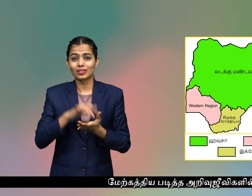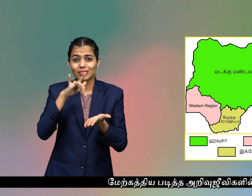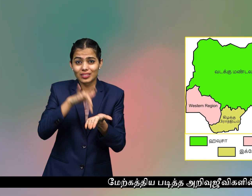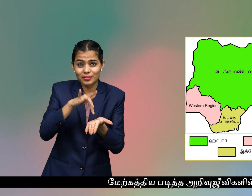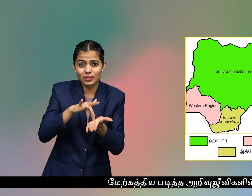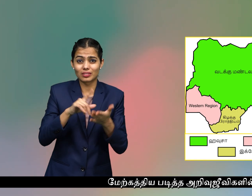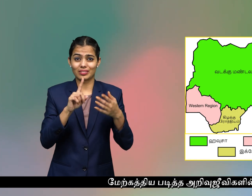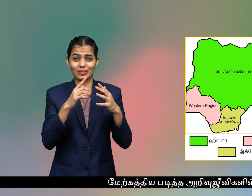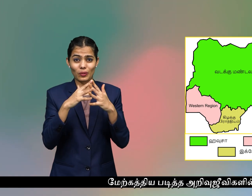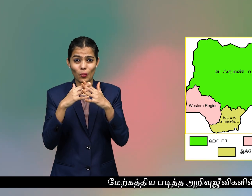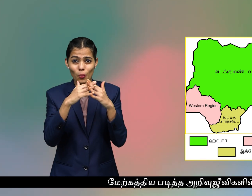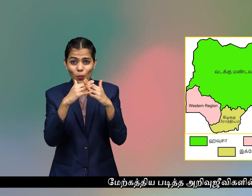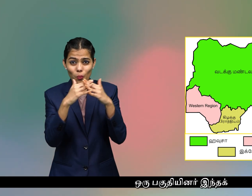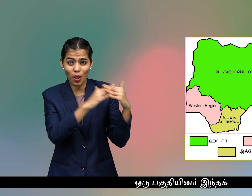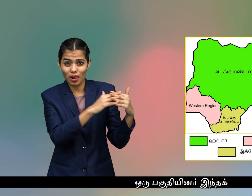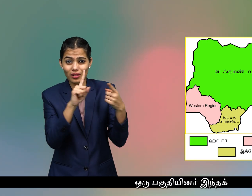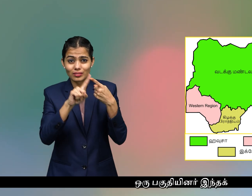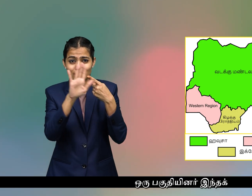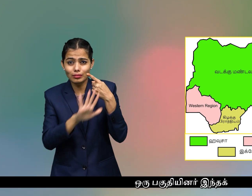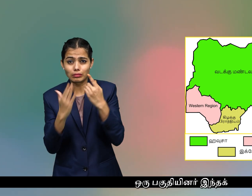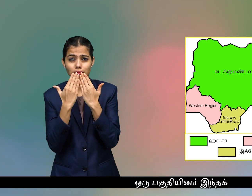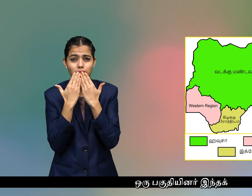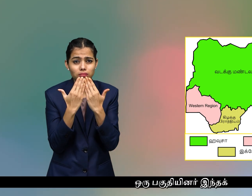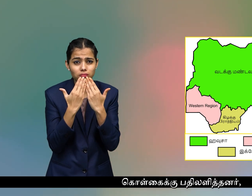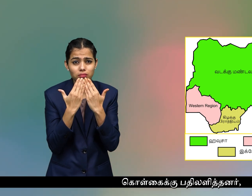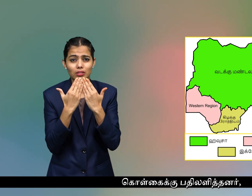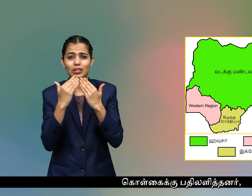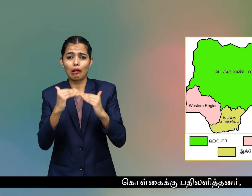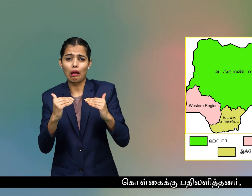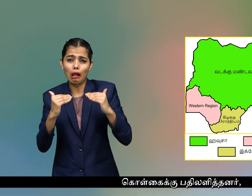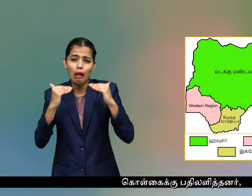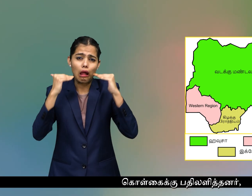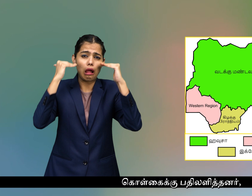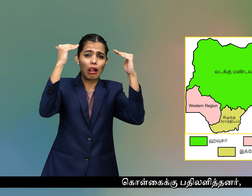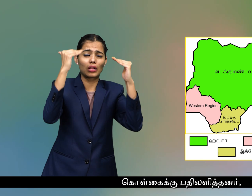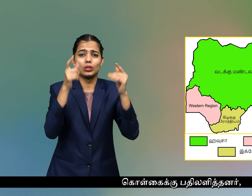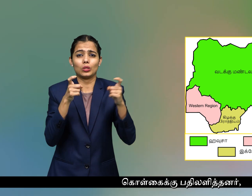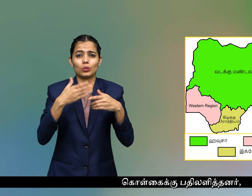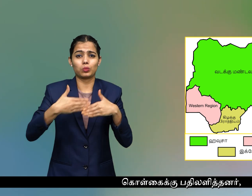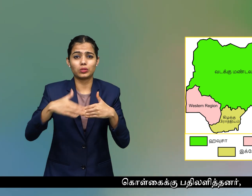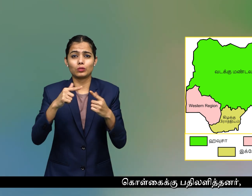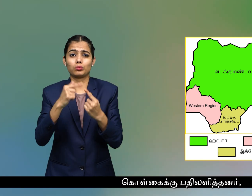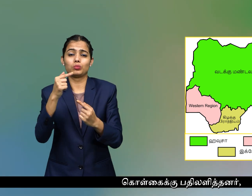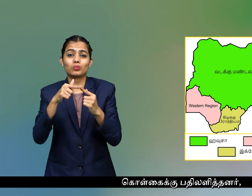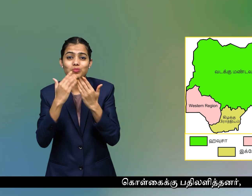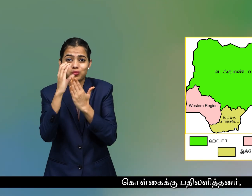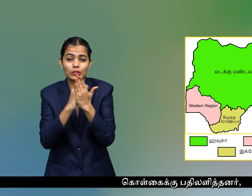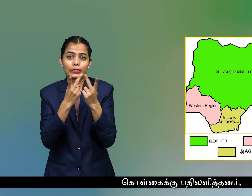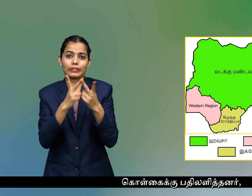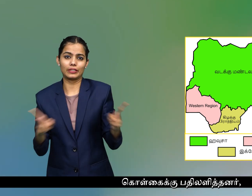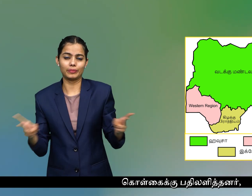படித்த அறிவுஜீவிகளில் ஒரு பகுதியினர் இந்த கொள்கைக்கு பதிலளித்தனர்.